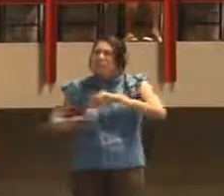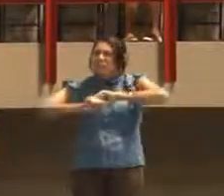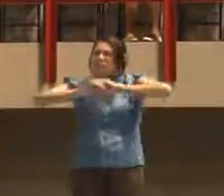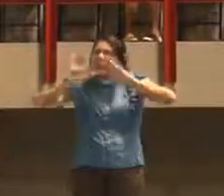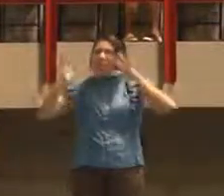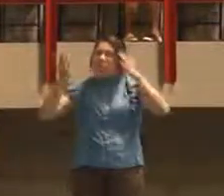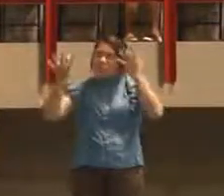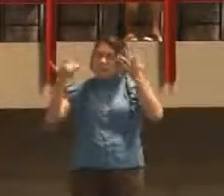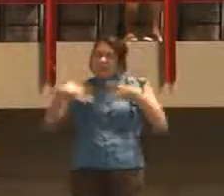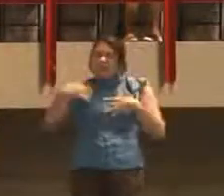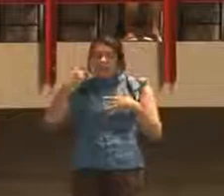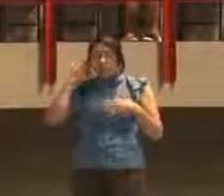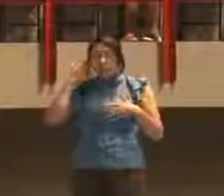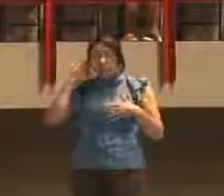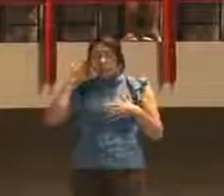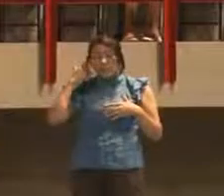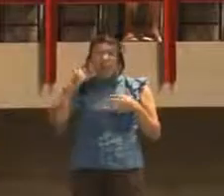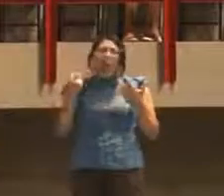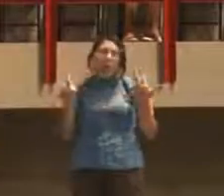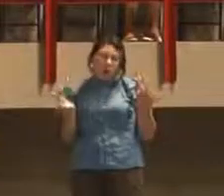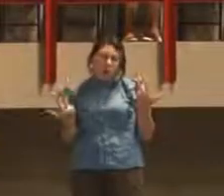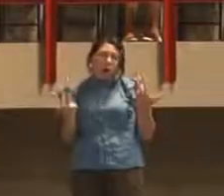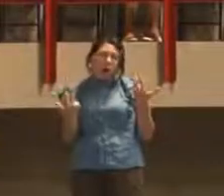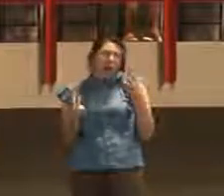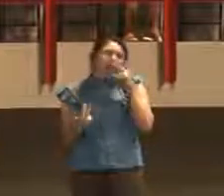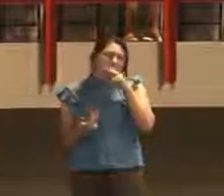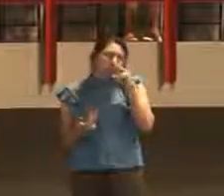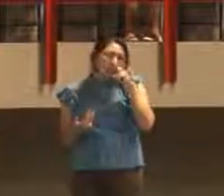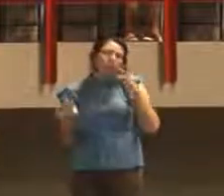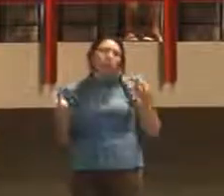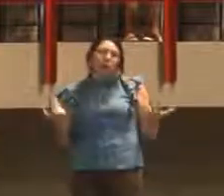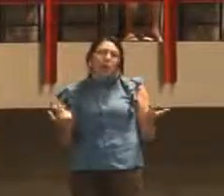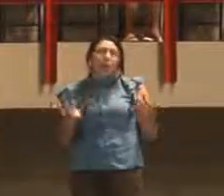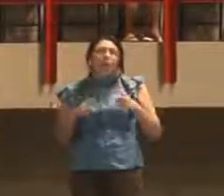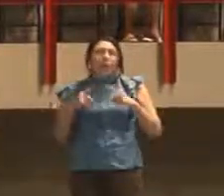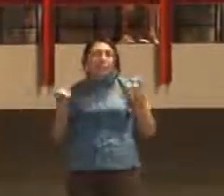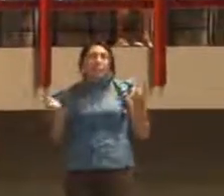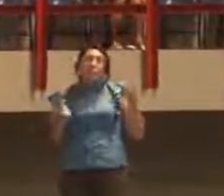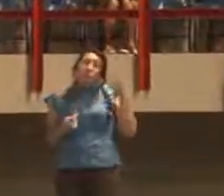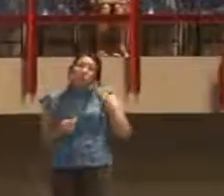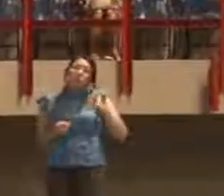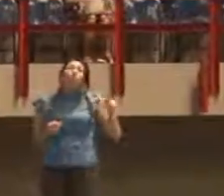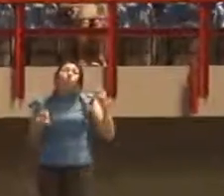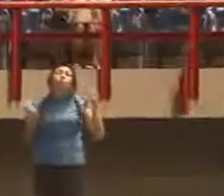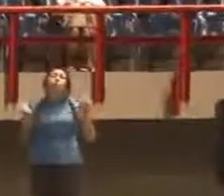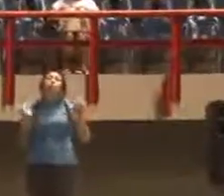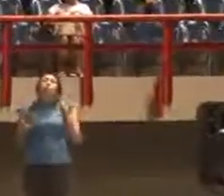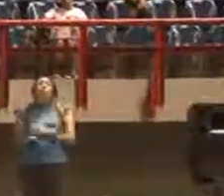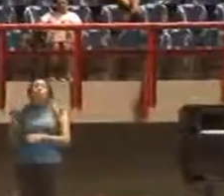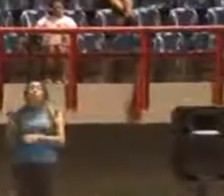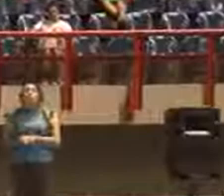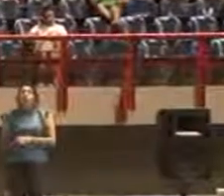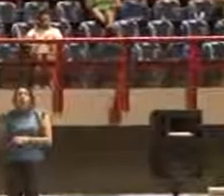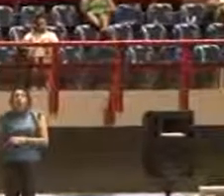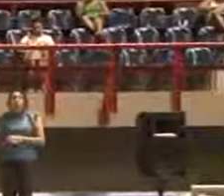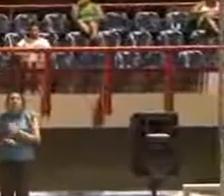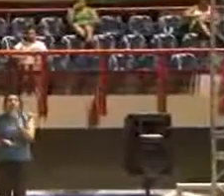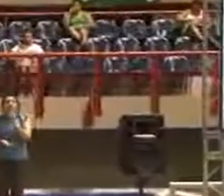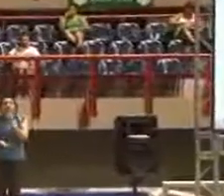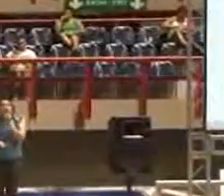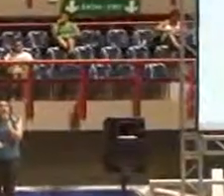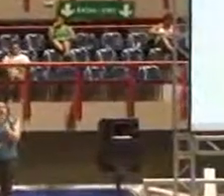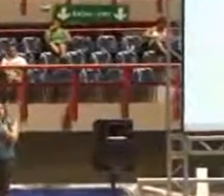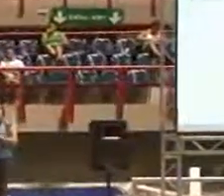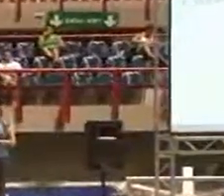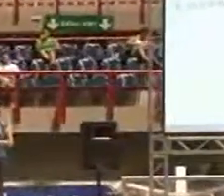ó, é o mesmo exercício, a mesma questão, vamos tentar resolver de outra forma. Vamos pensar assim, usando as